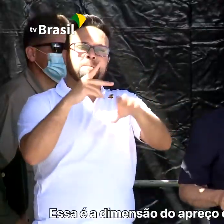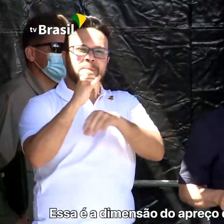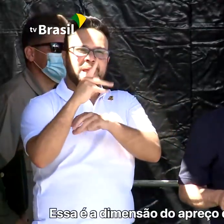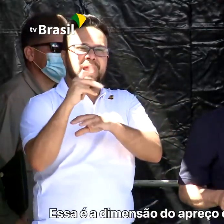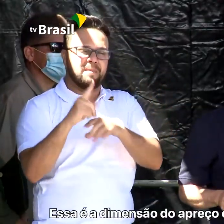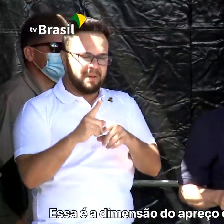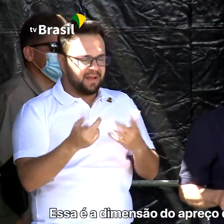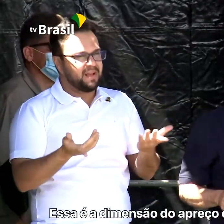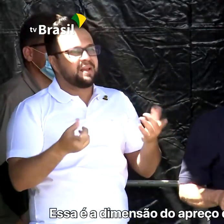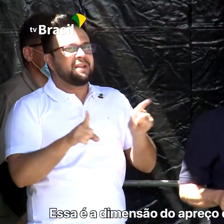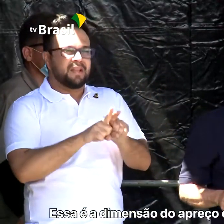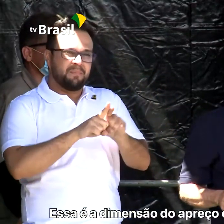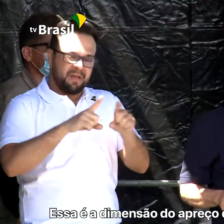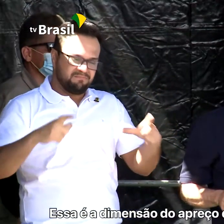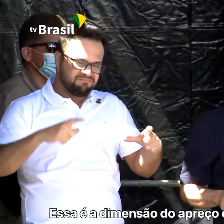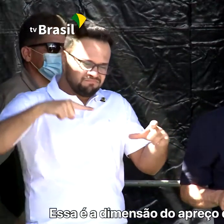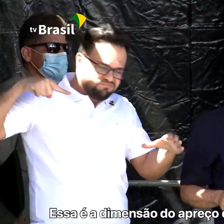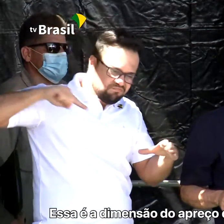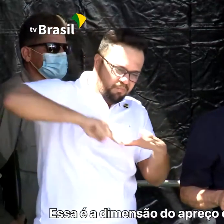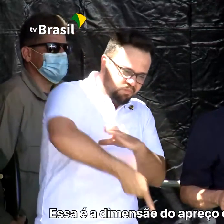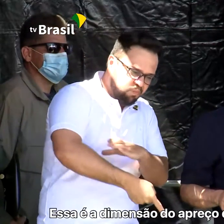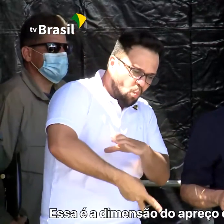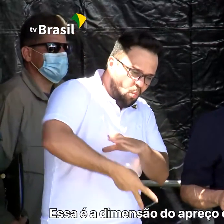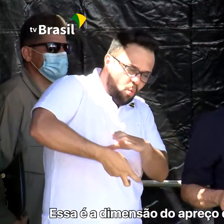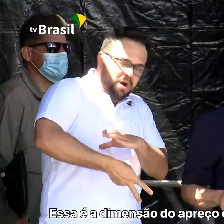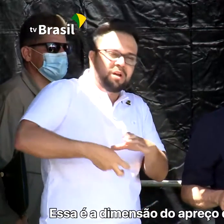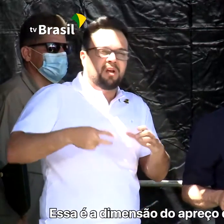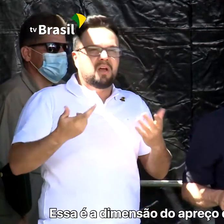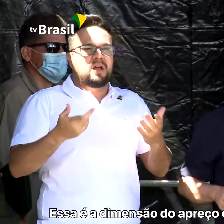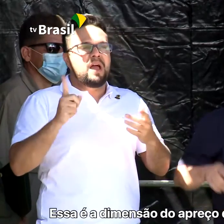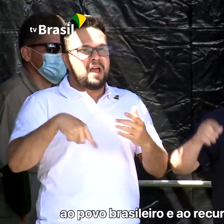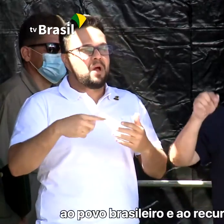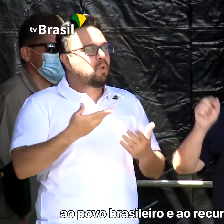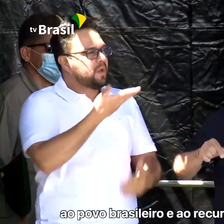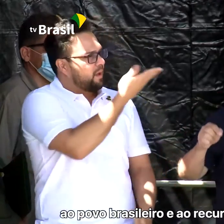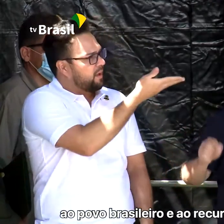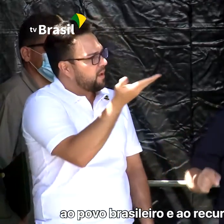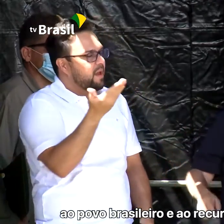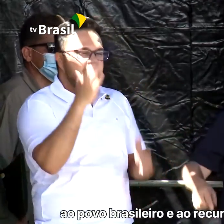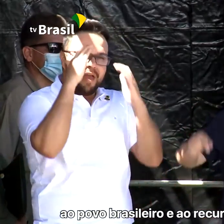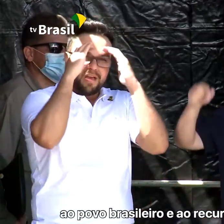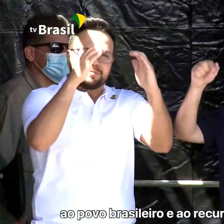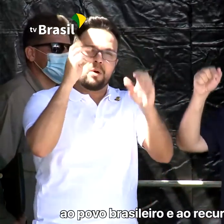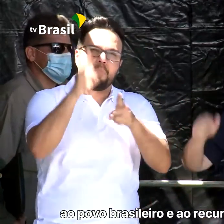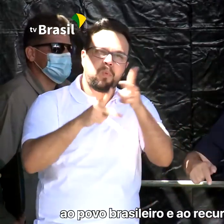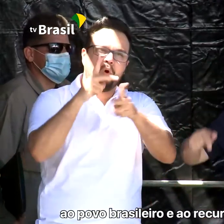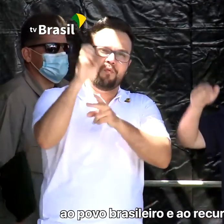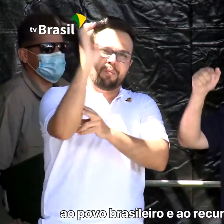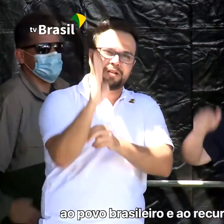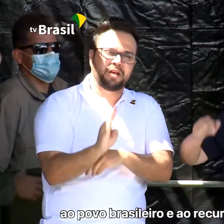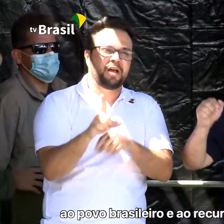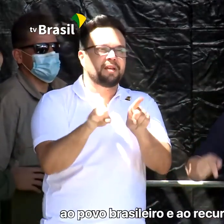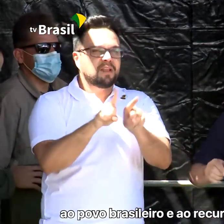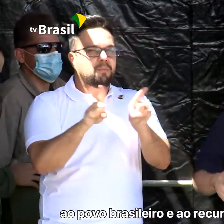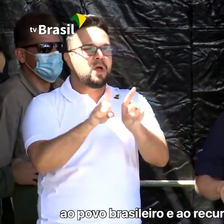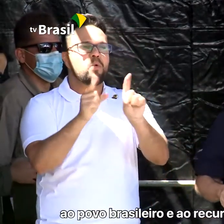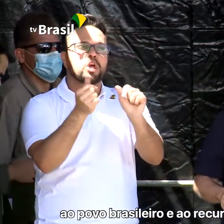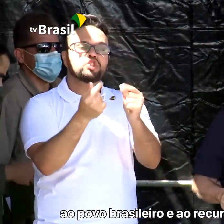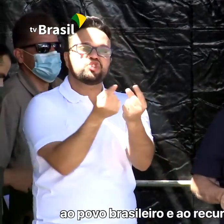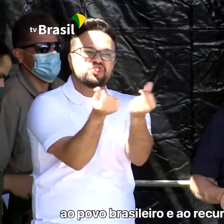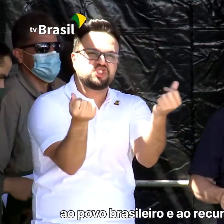Essa é a dimensão do apreço do presidente Bolsonaro ao povo brasileiro e ao recurso dos seus